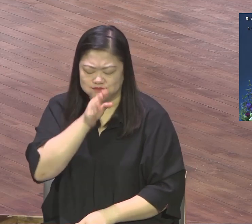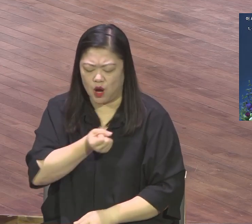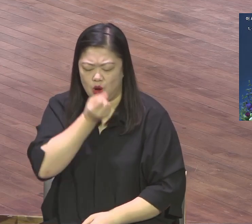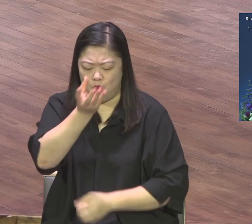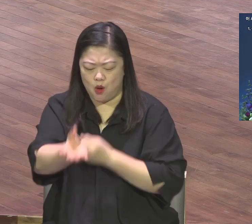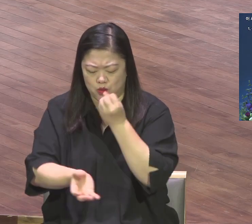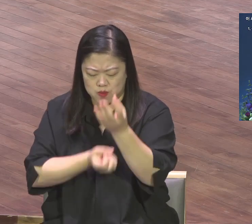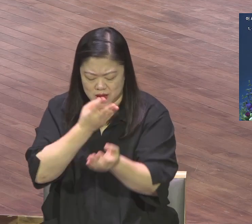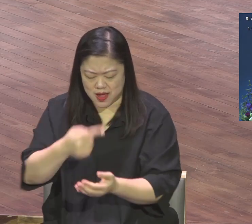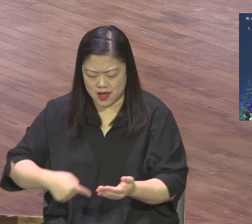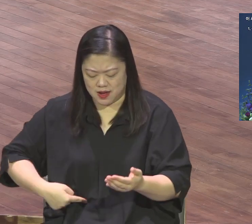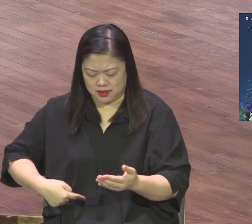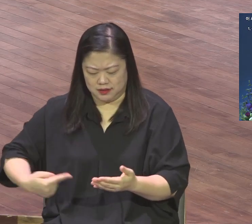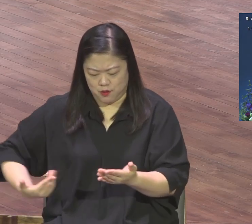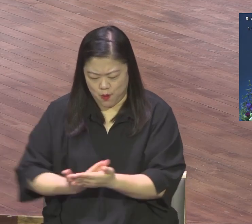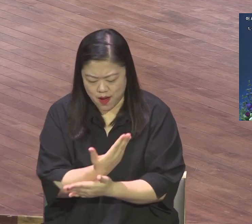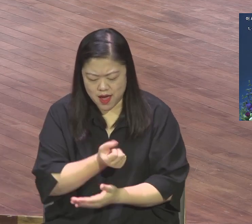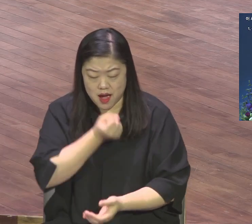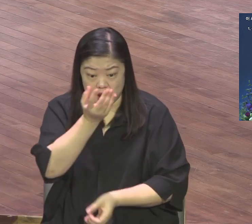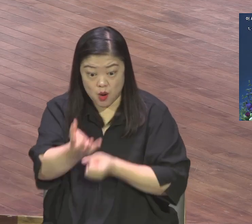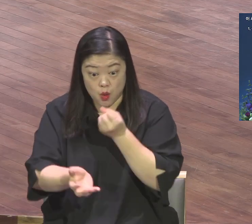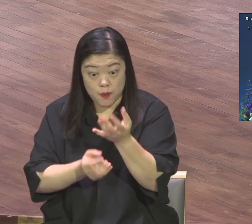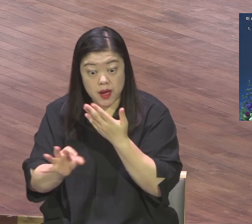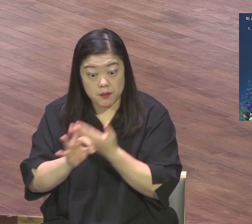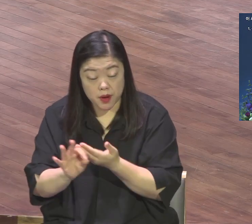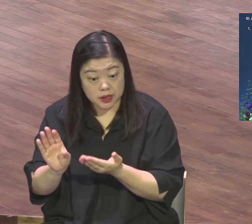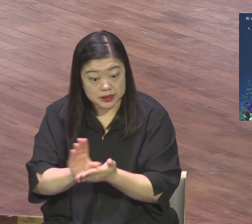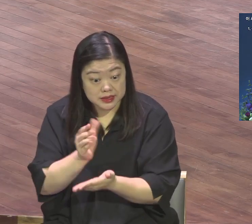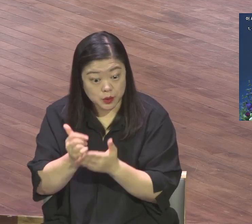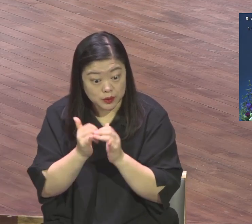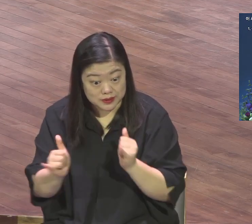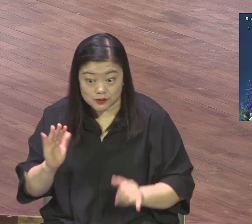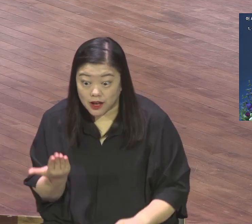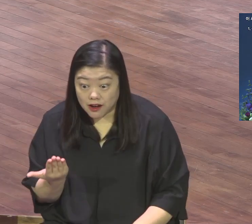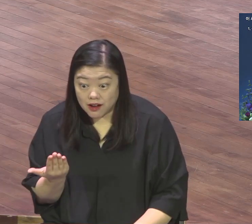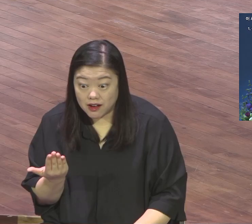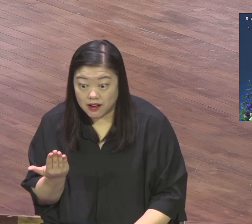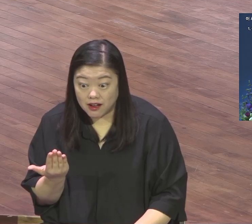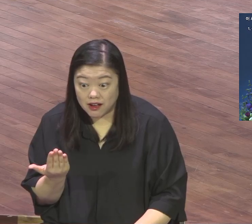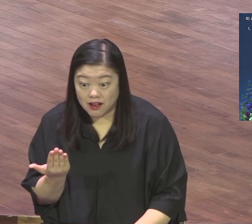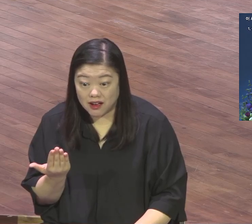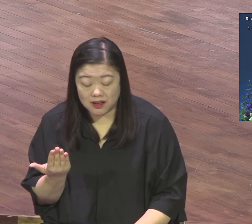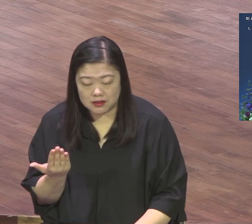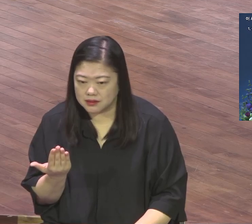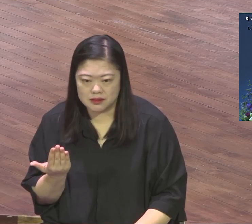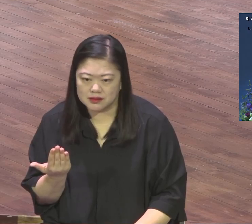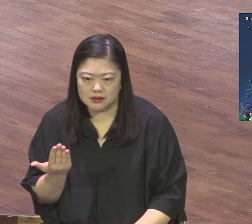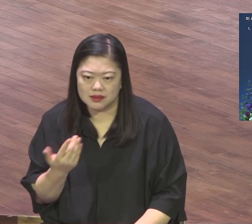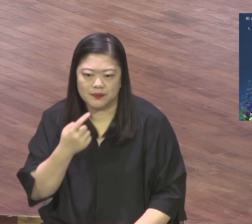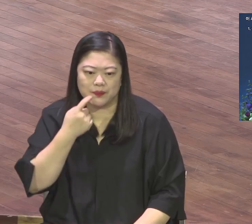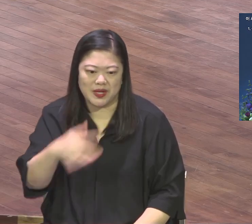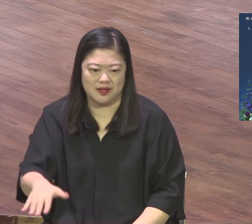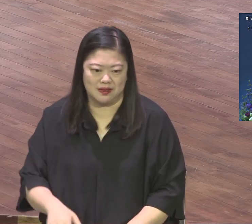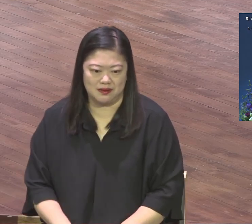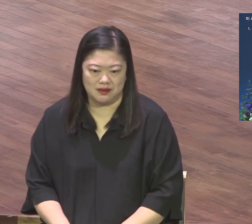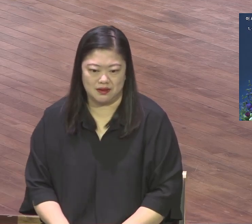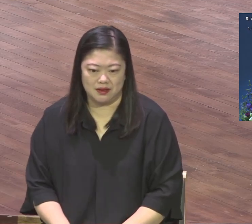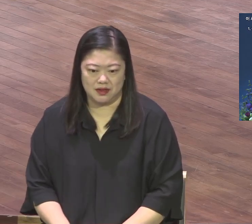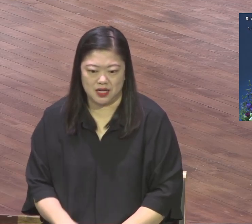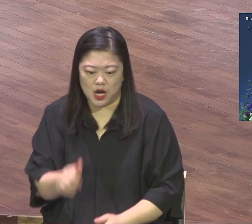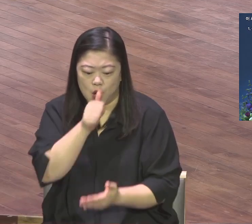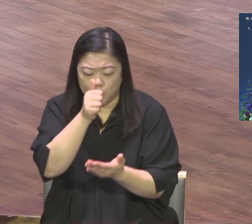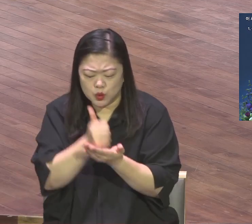그런 사죄를 원하고 있지요. 그런데 성경이 말하는 진정한 회개, 죄를 뉘우치는 것, 그것과